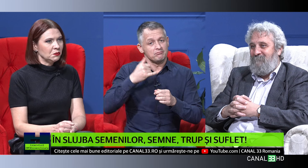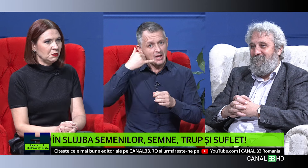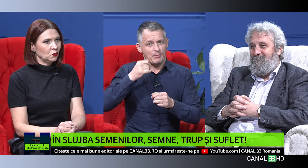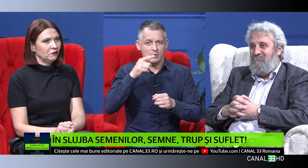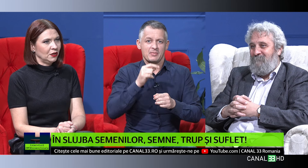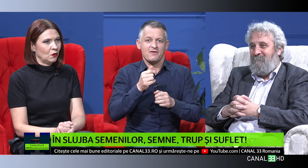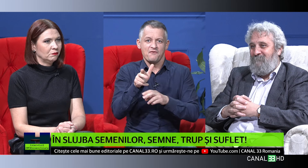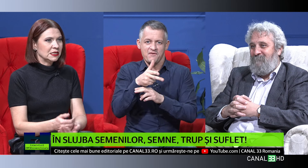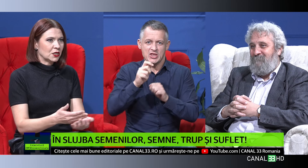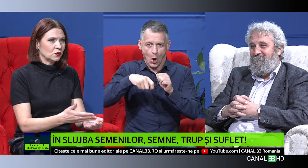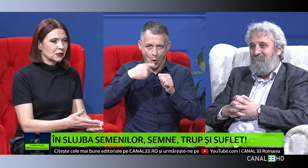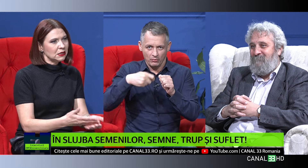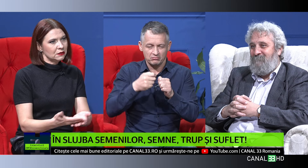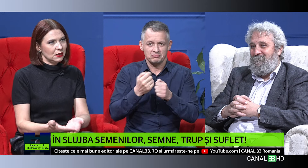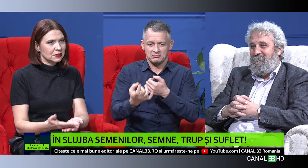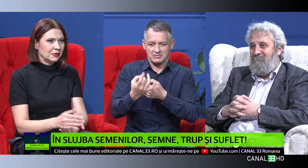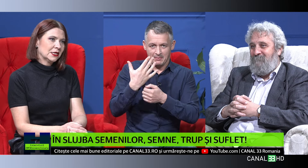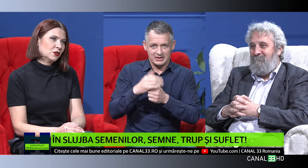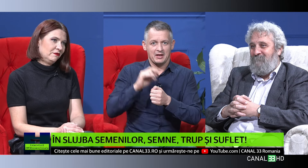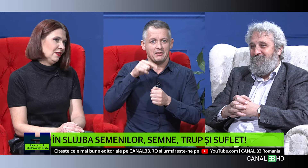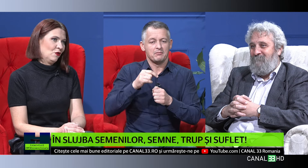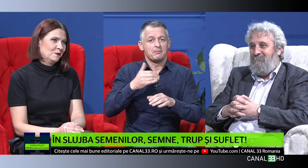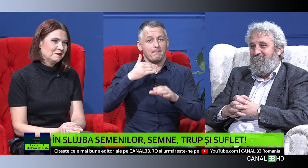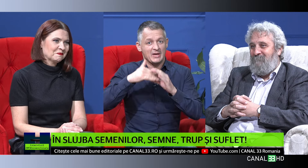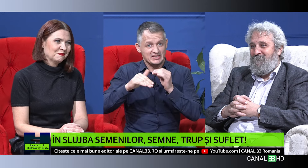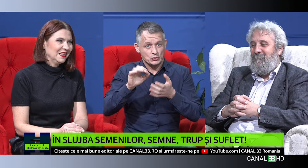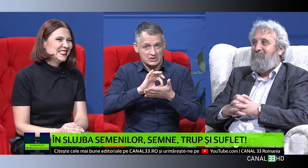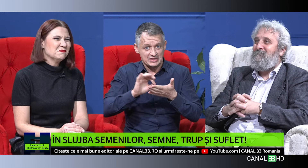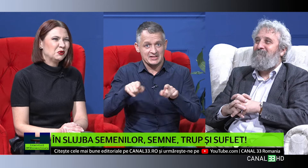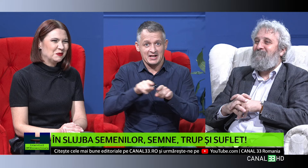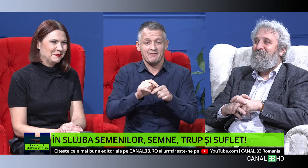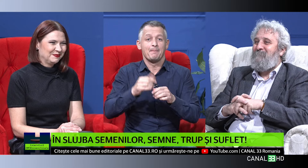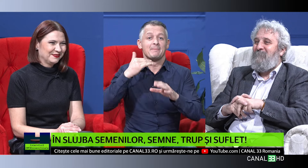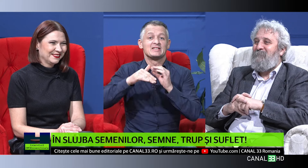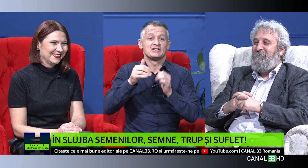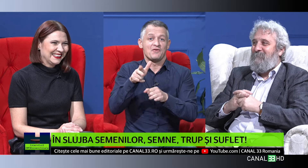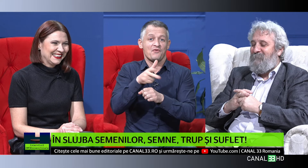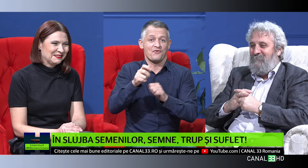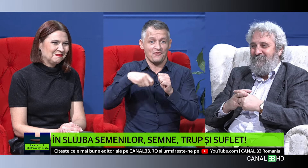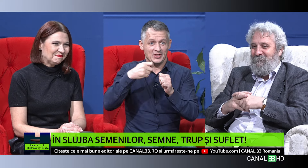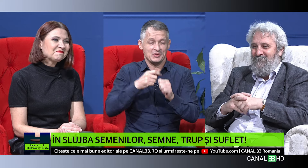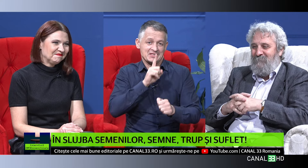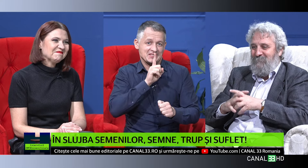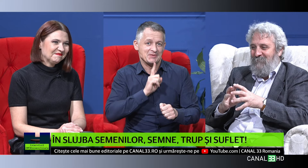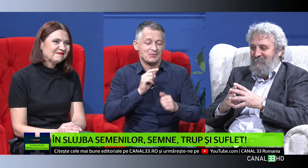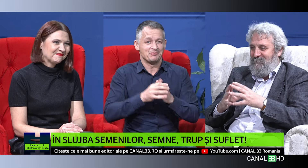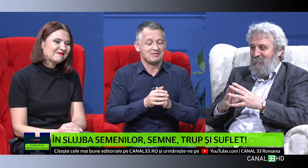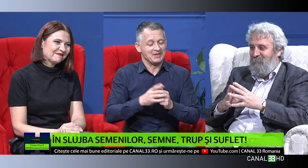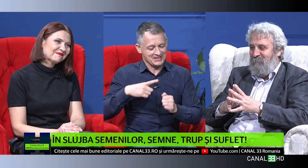îmi trimit un video. Mesajul scris este mesaj video. Da. E simplu. E foarte funny, e simpatică